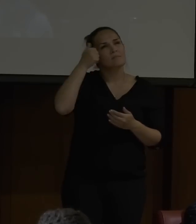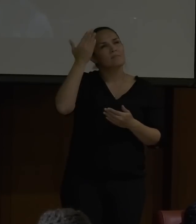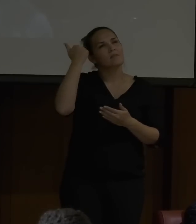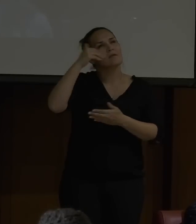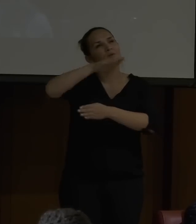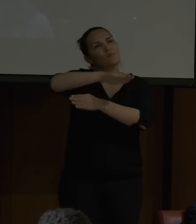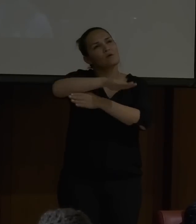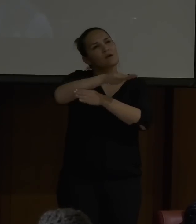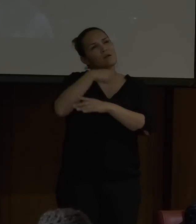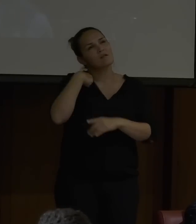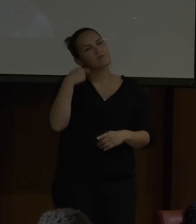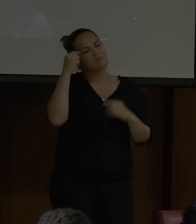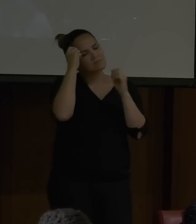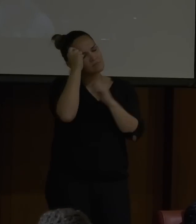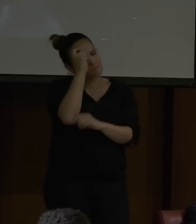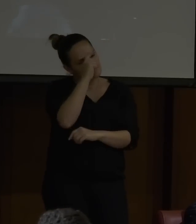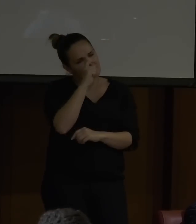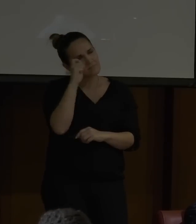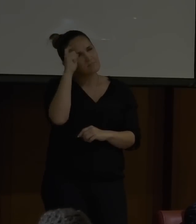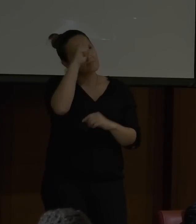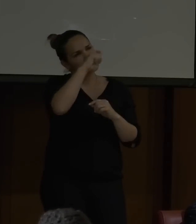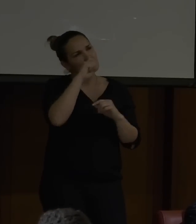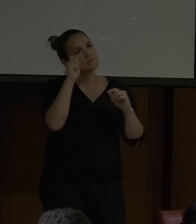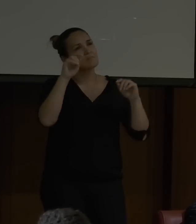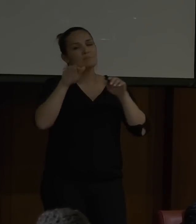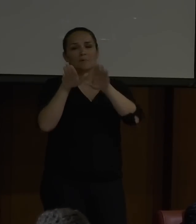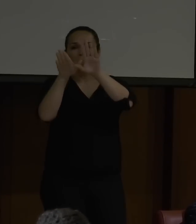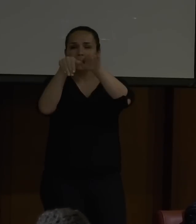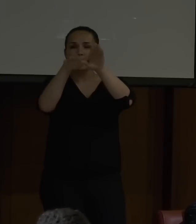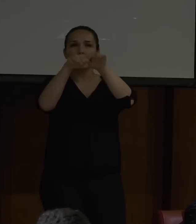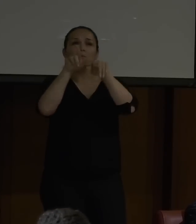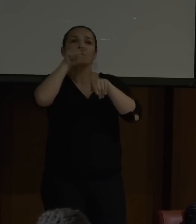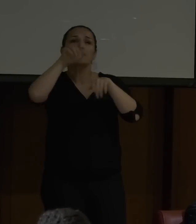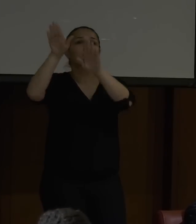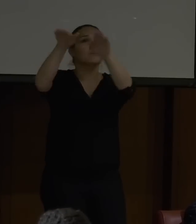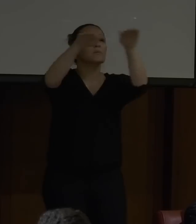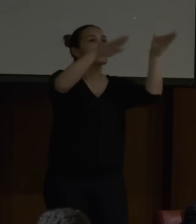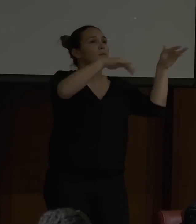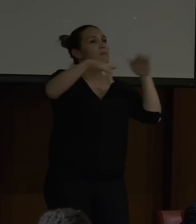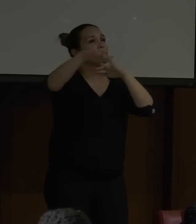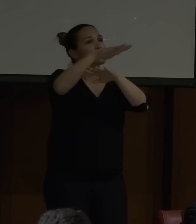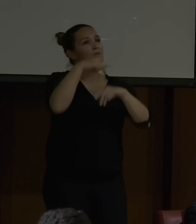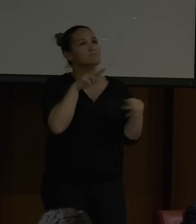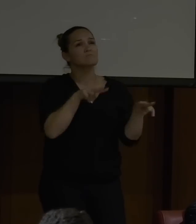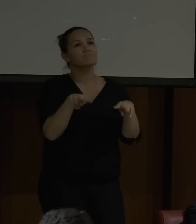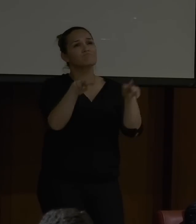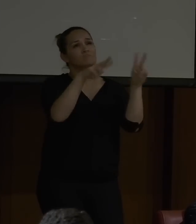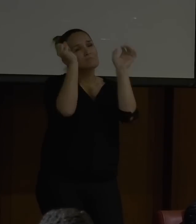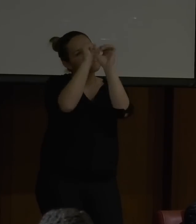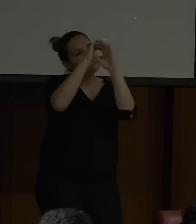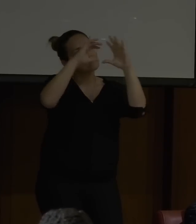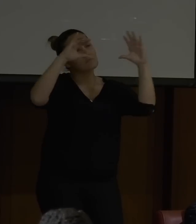me encontraba cuando las aves se pasaban divertidas. Una tarde pensativo me